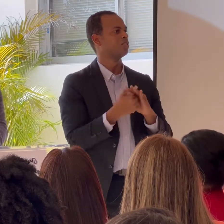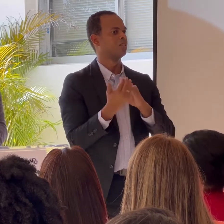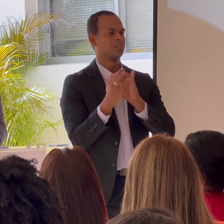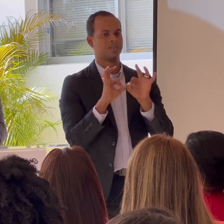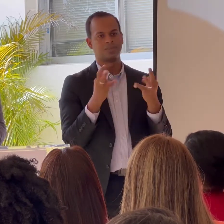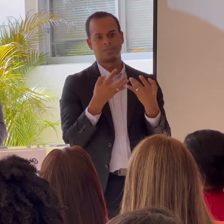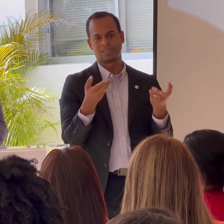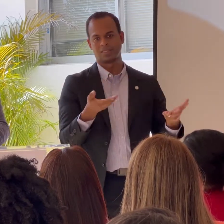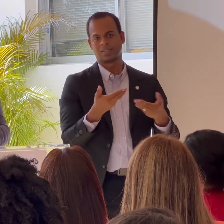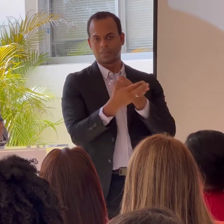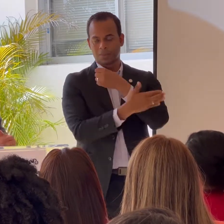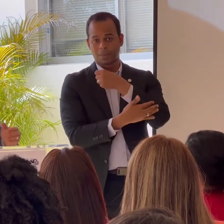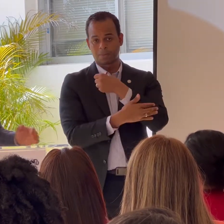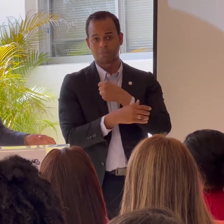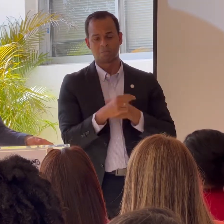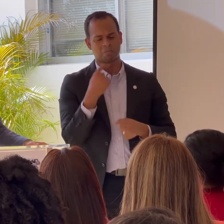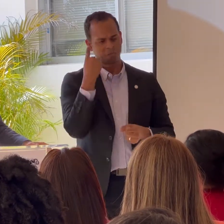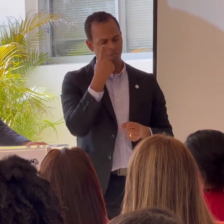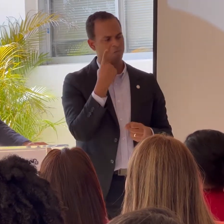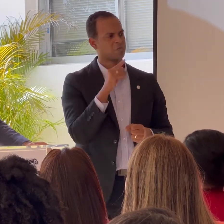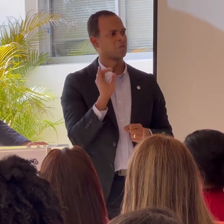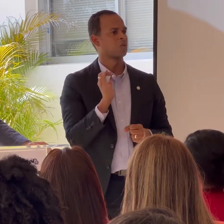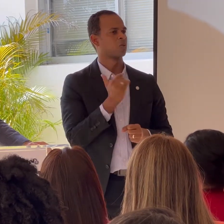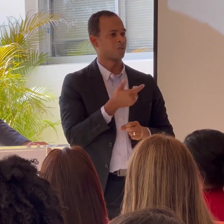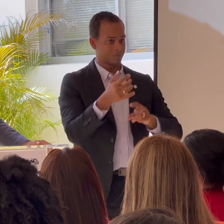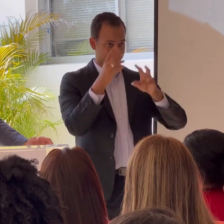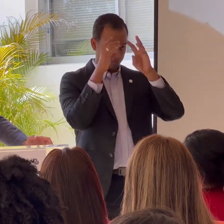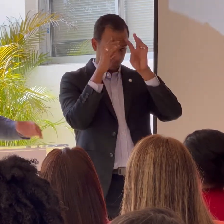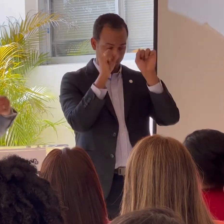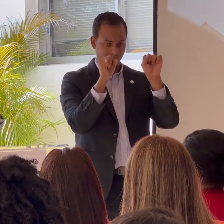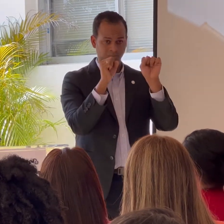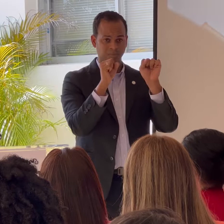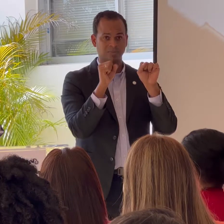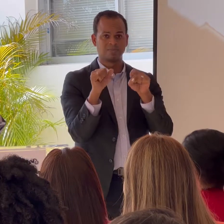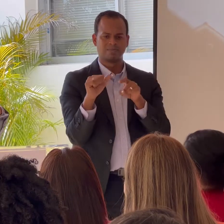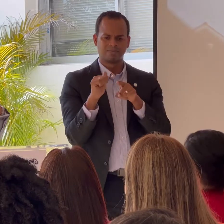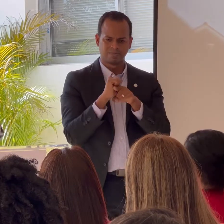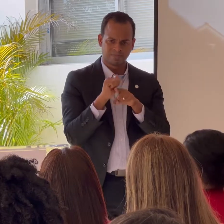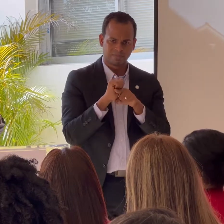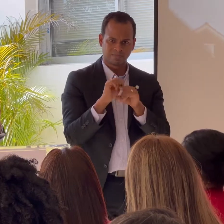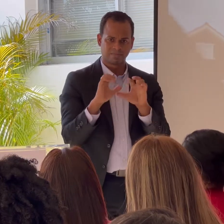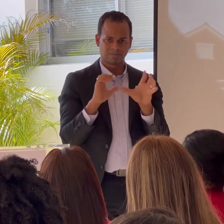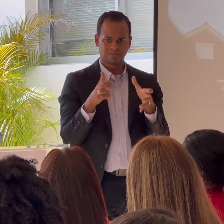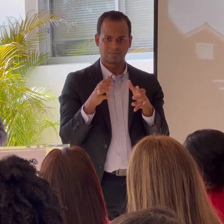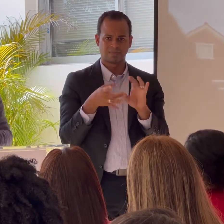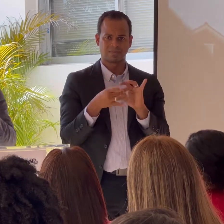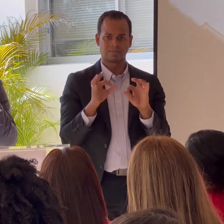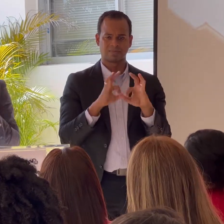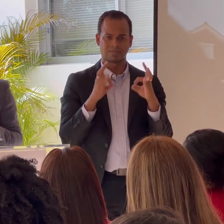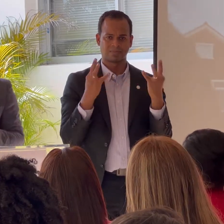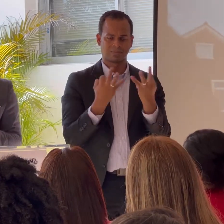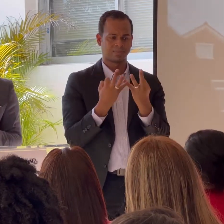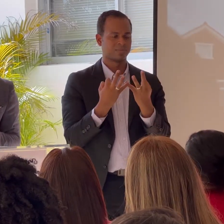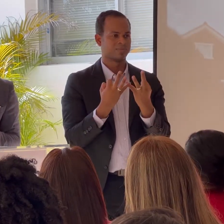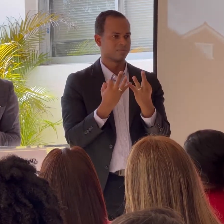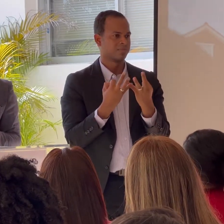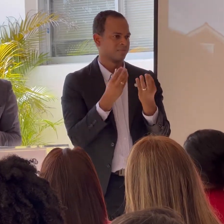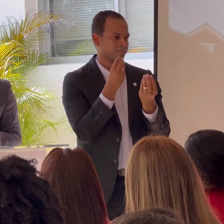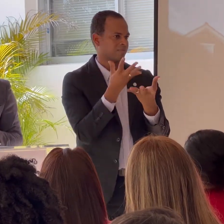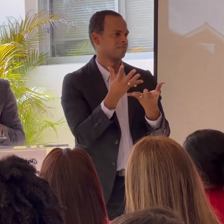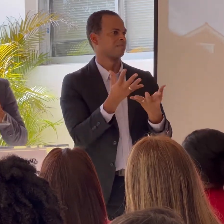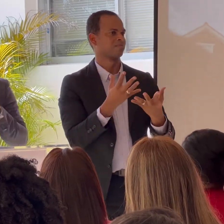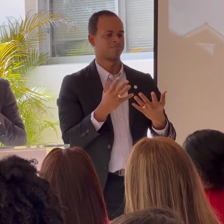país. Por lo tanto, yo creo que también nuestro presidente, al formar el gabinete de la familia, nos está mandando un